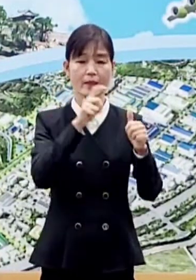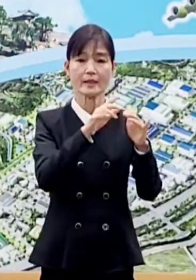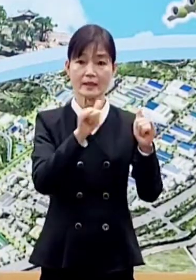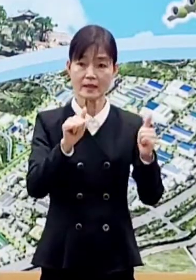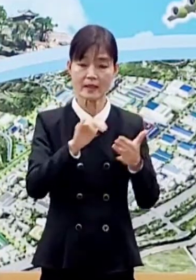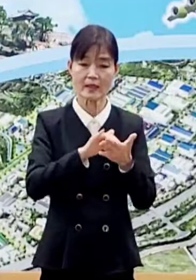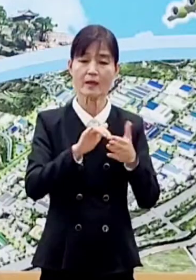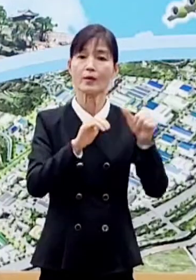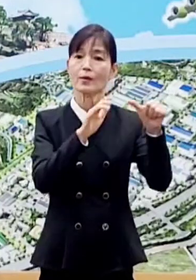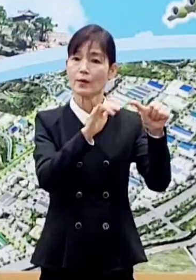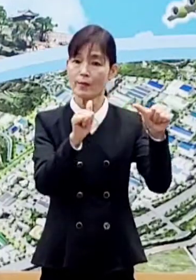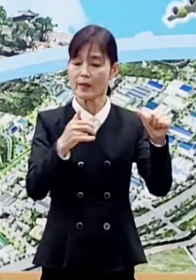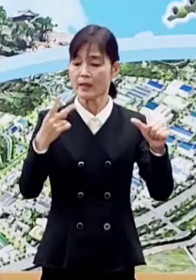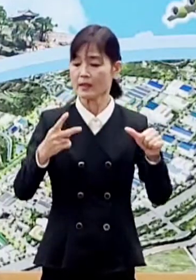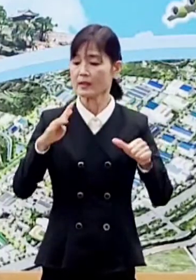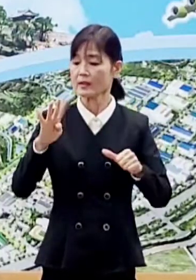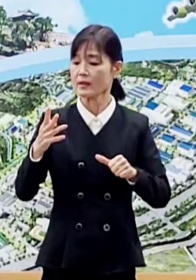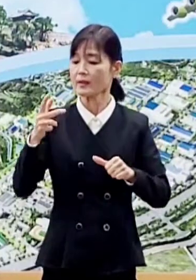확진자 5명은